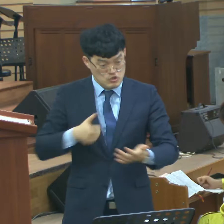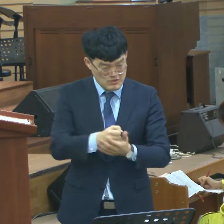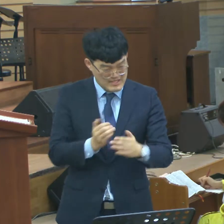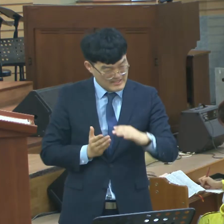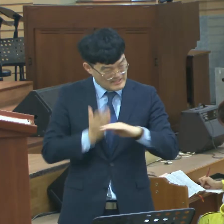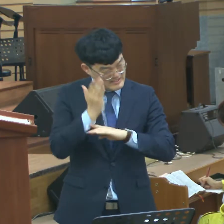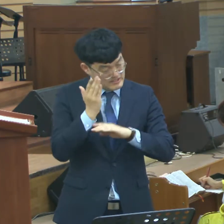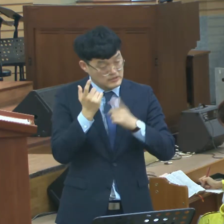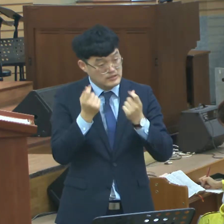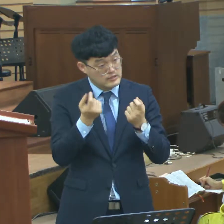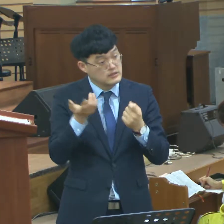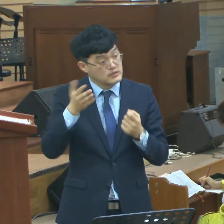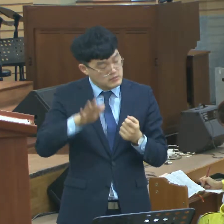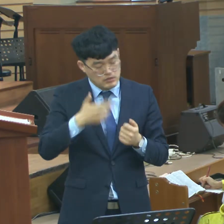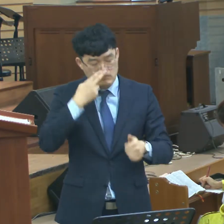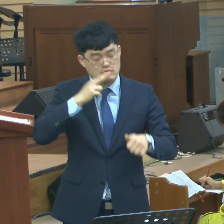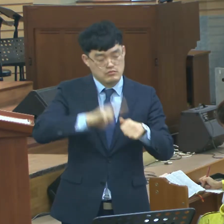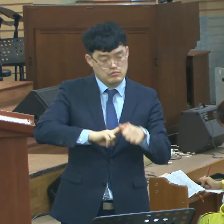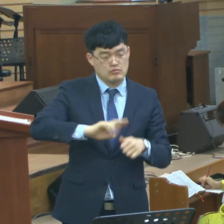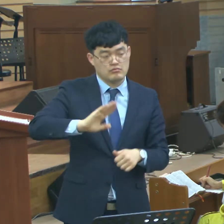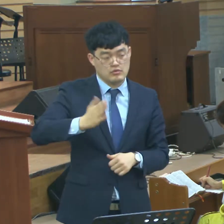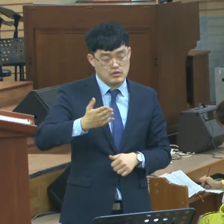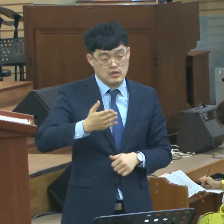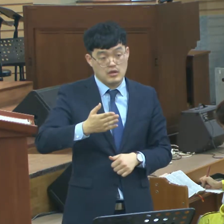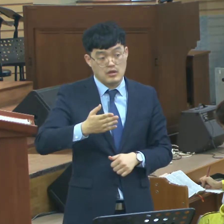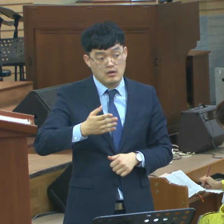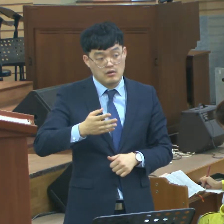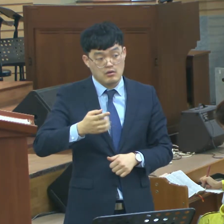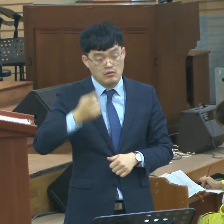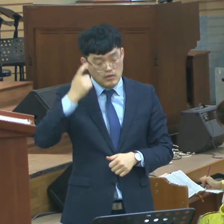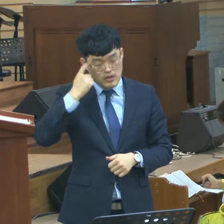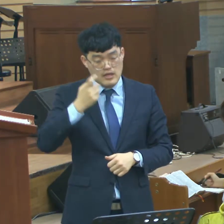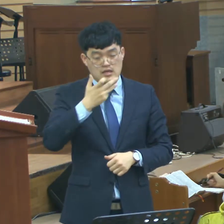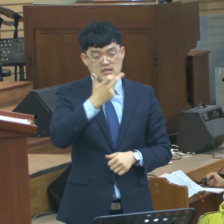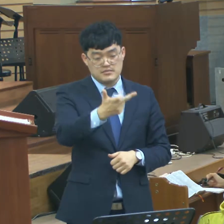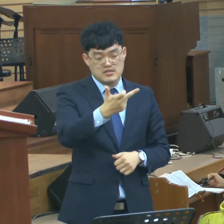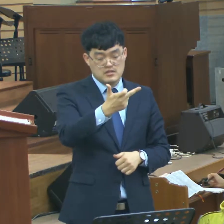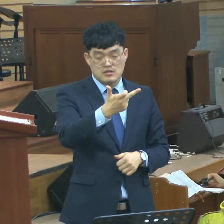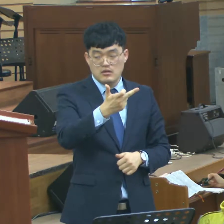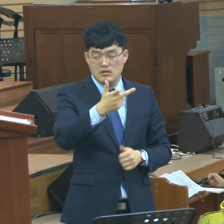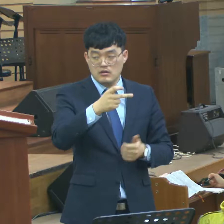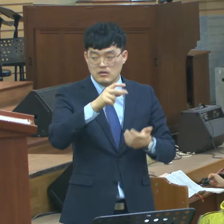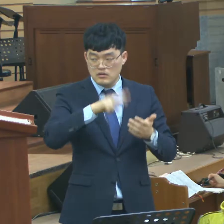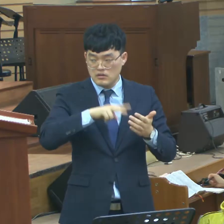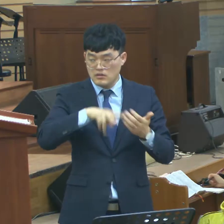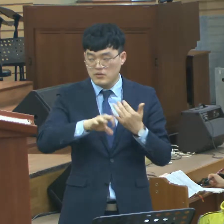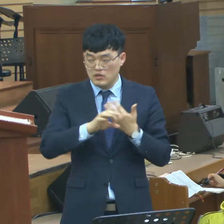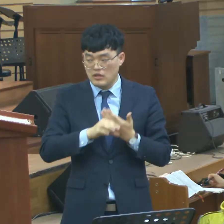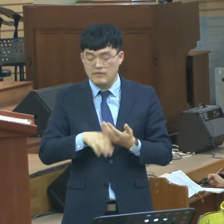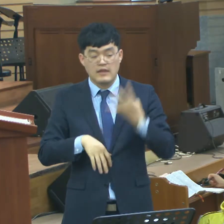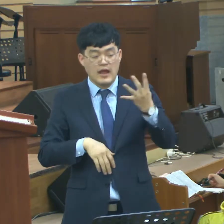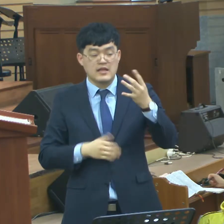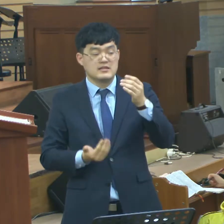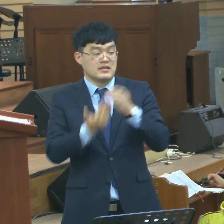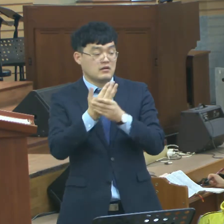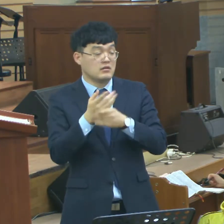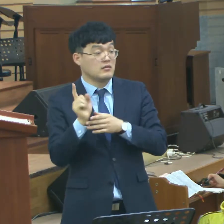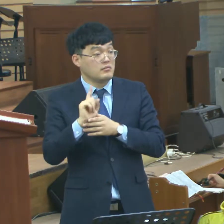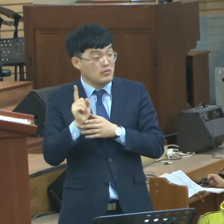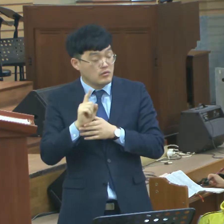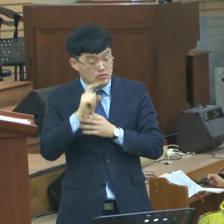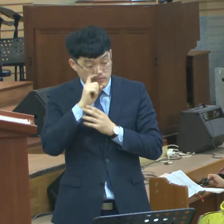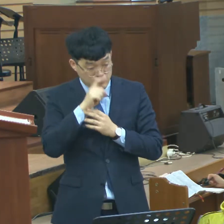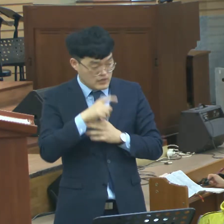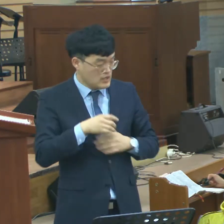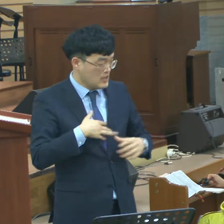있었을까? 17장에 보면 4가지 사건이 나오죠. 첫 번째, 엘리야가 아합에게 말한 대로 정말 비가